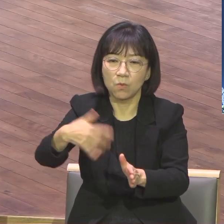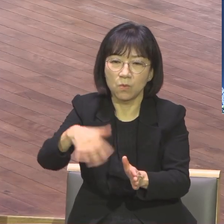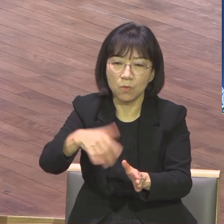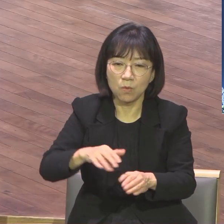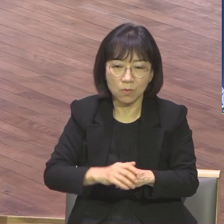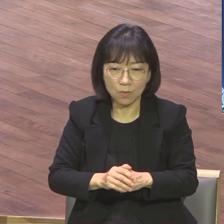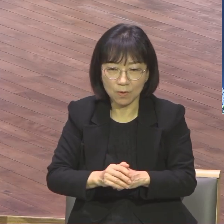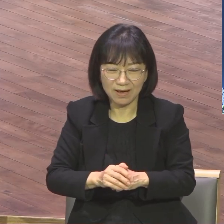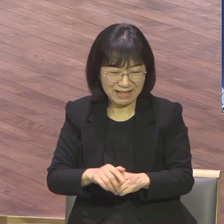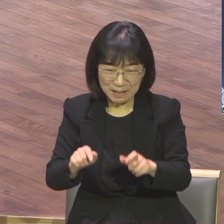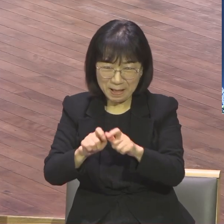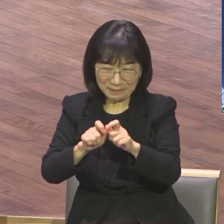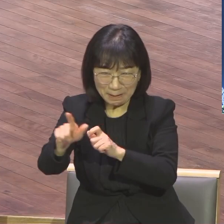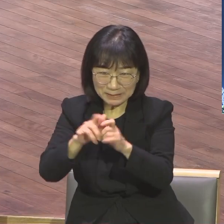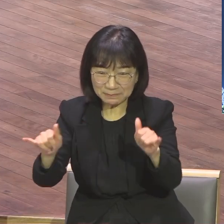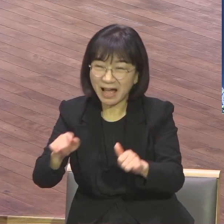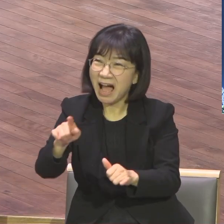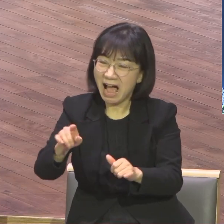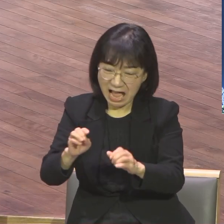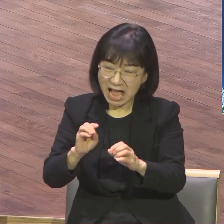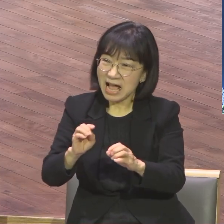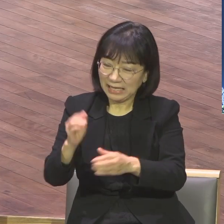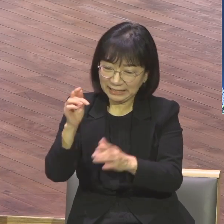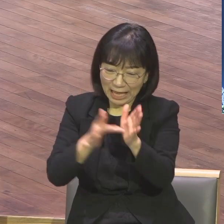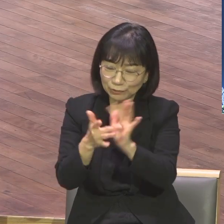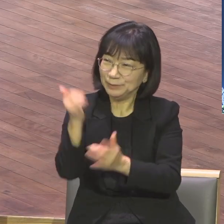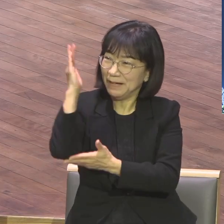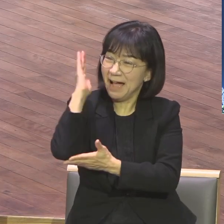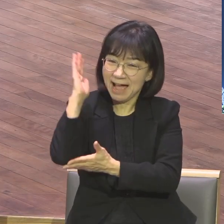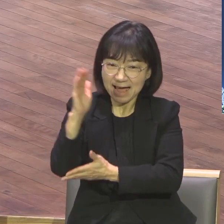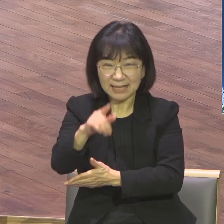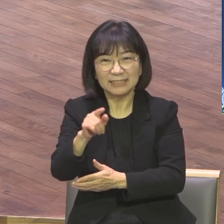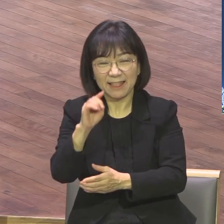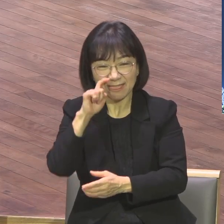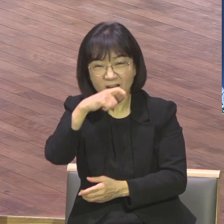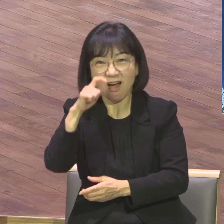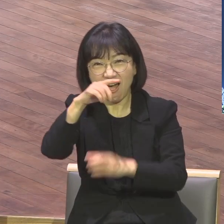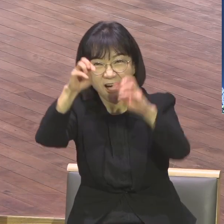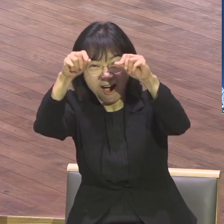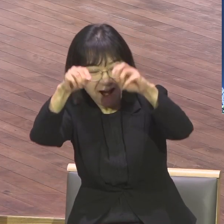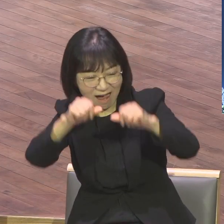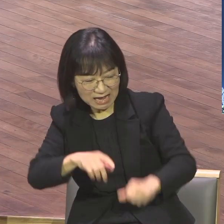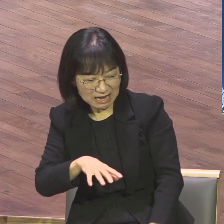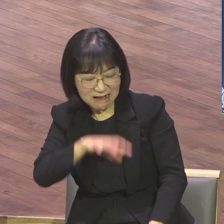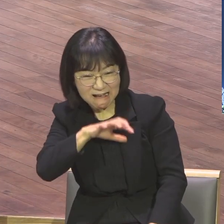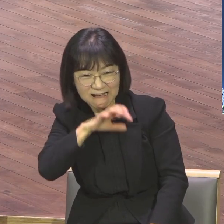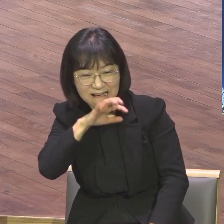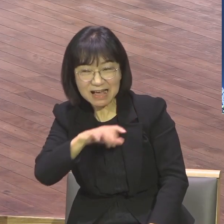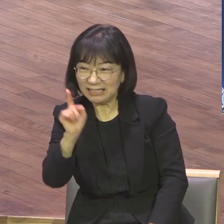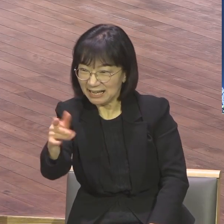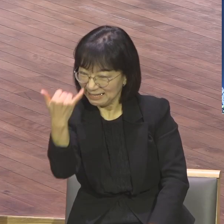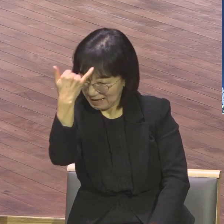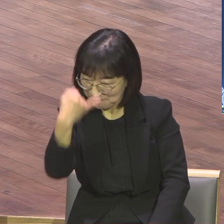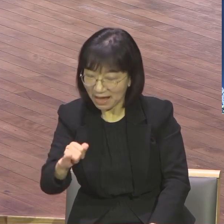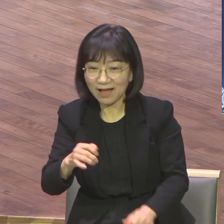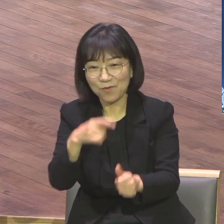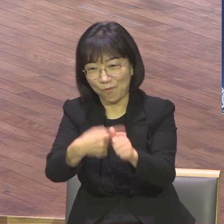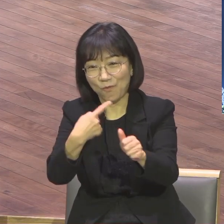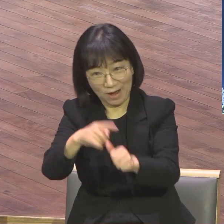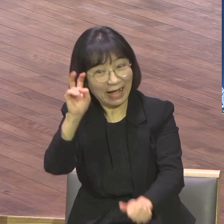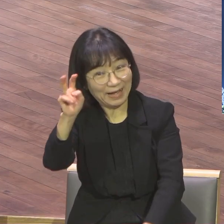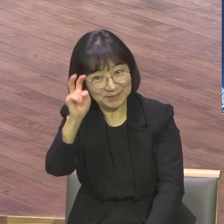서러운 인생은 이 흙이 떨어지고 막 짜증나고 불평하겠죠. 예의 없는 사람이라고